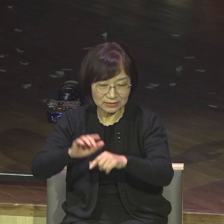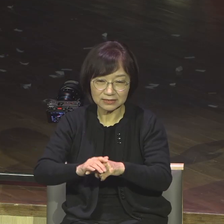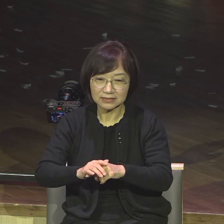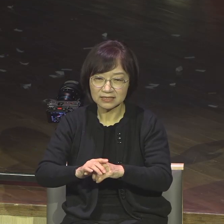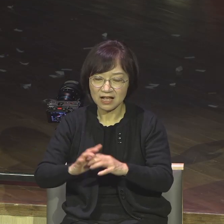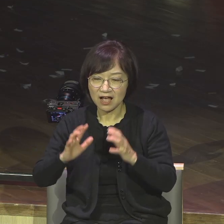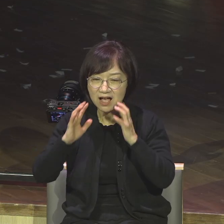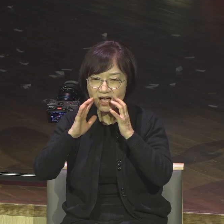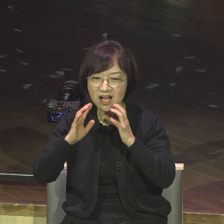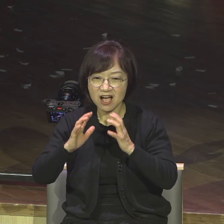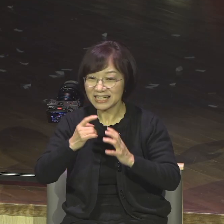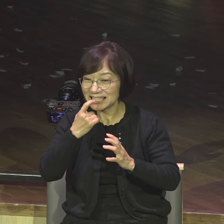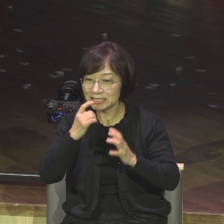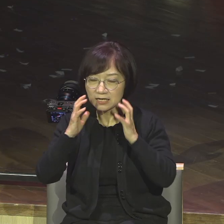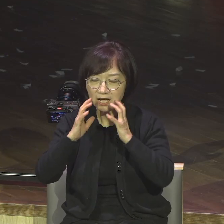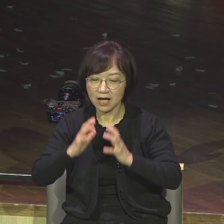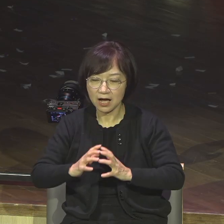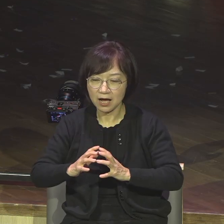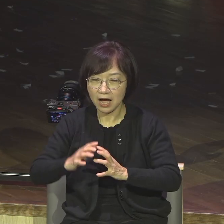산타에게 선물 받는 날도 아니고